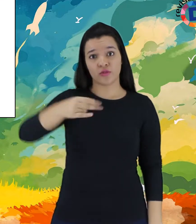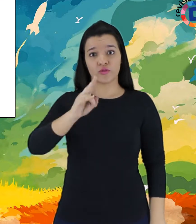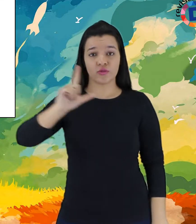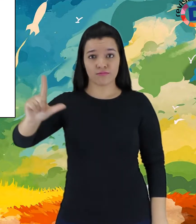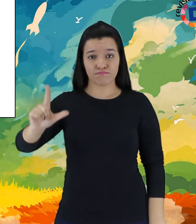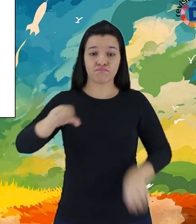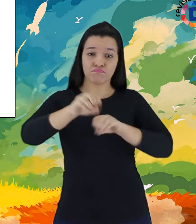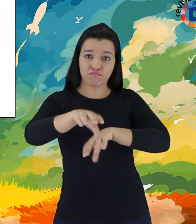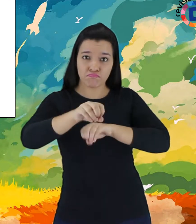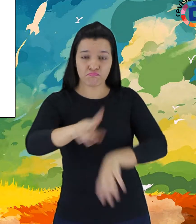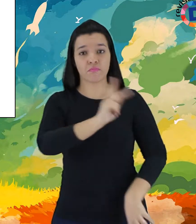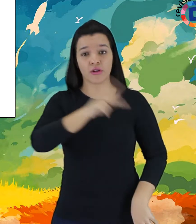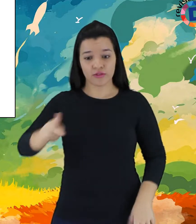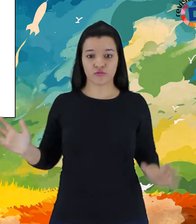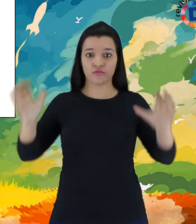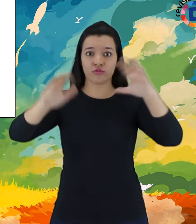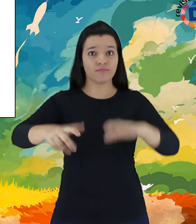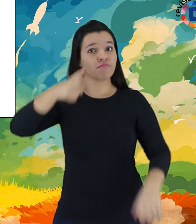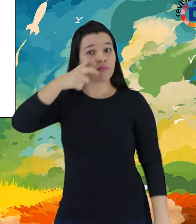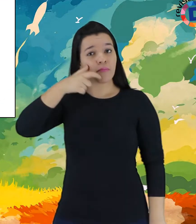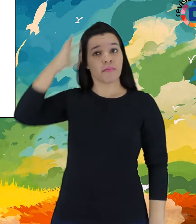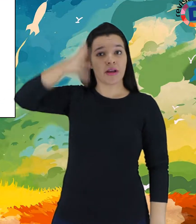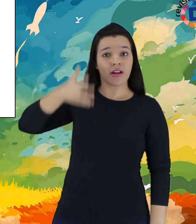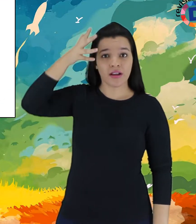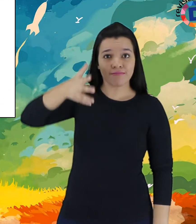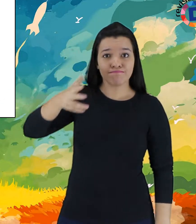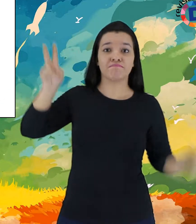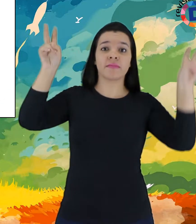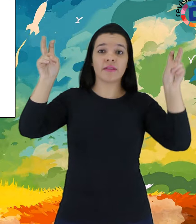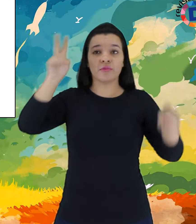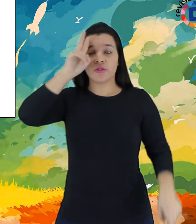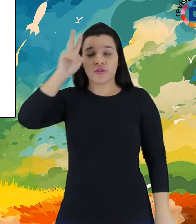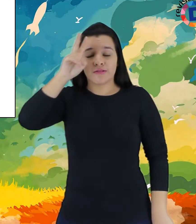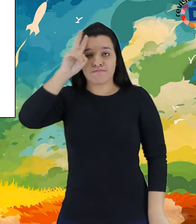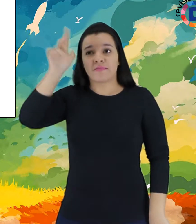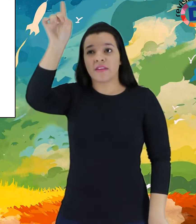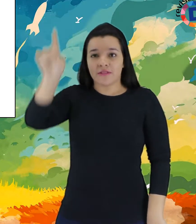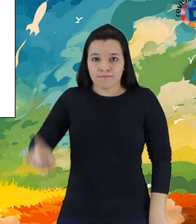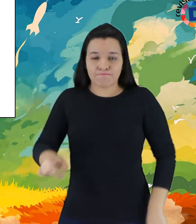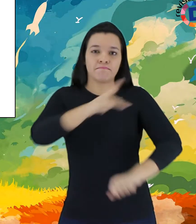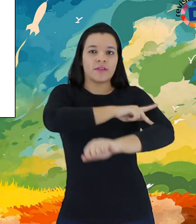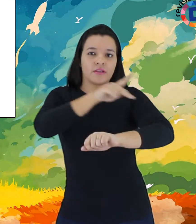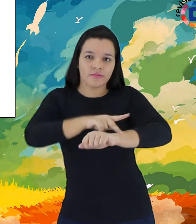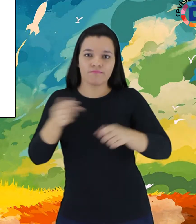vão participar de palestra sobre História da Deficiência e Pedagogia Inclusiva, ministrada